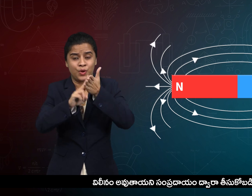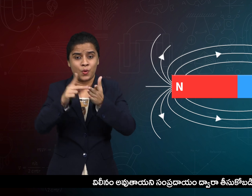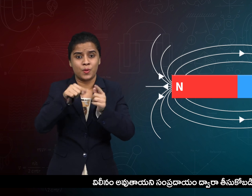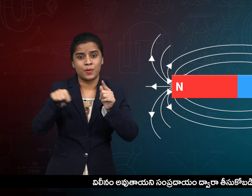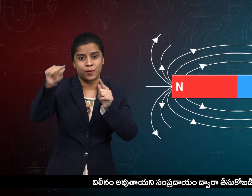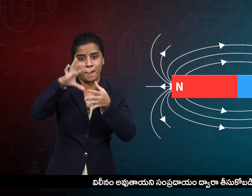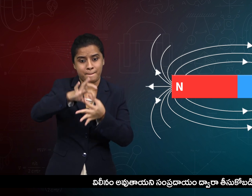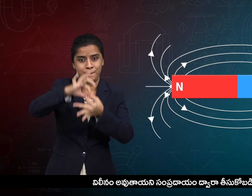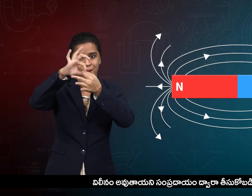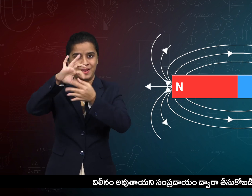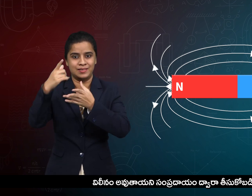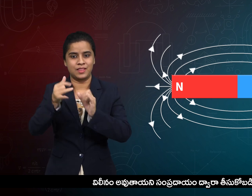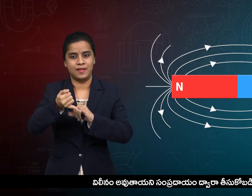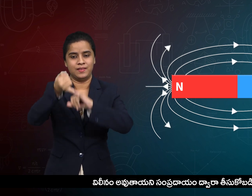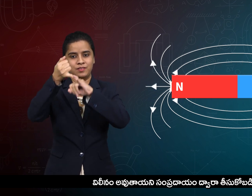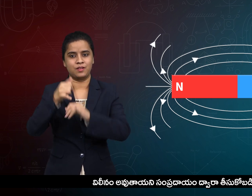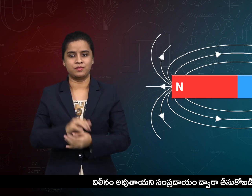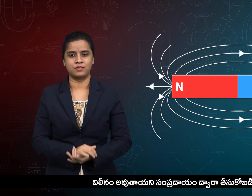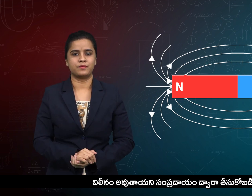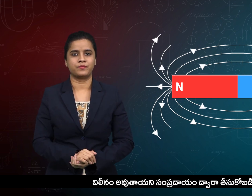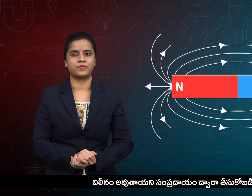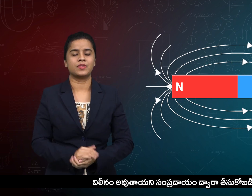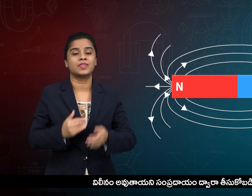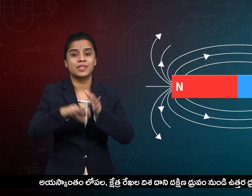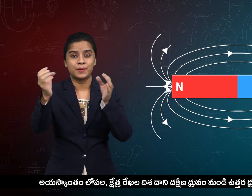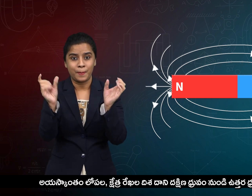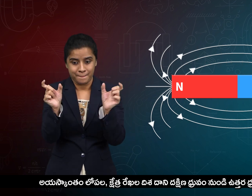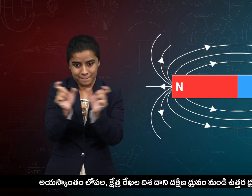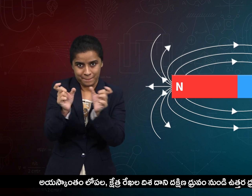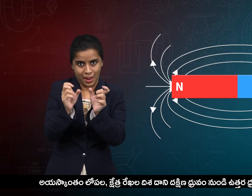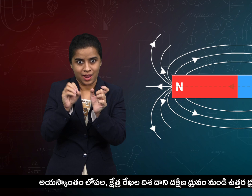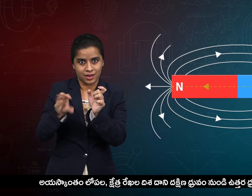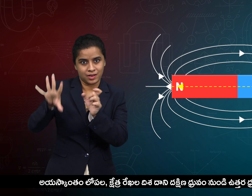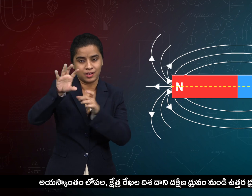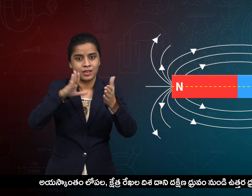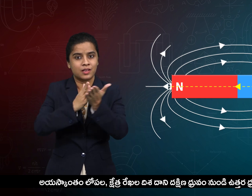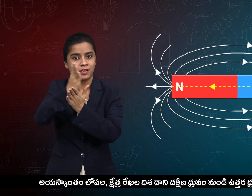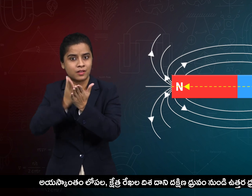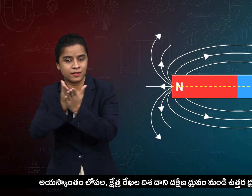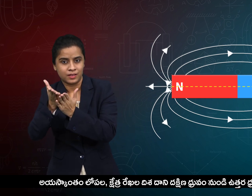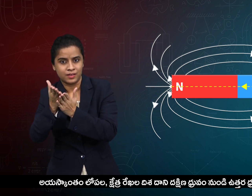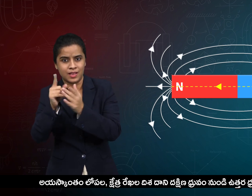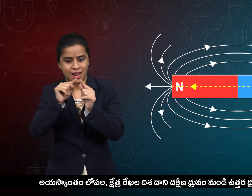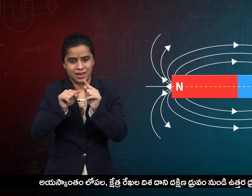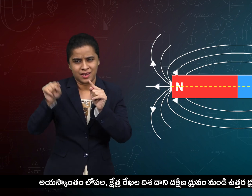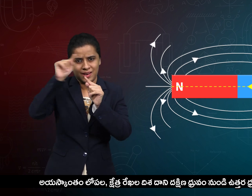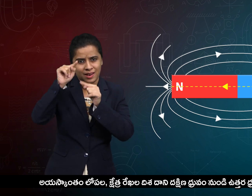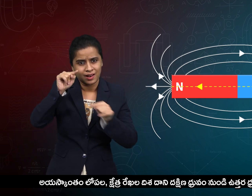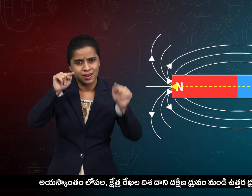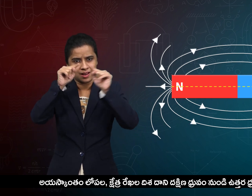అవుతాయని సంప్రదాయం ద్వారా తీసుకోబడింది. అయస్కాంతం లోపల క్షేత్ర రేఖల దిశ దాని దక్షిణ